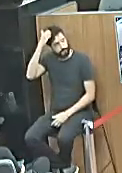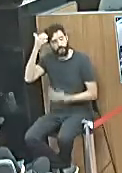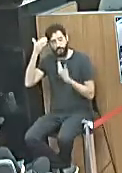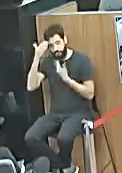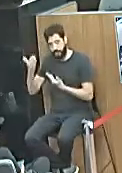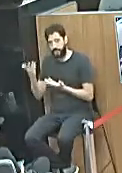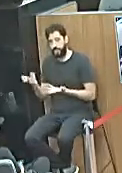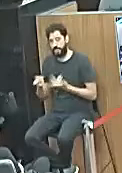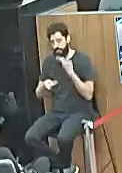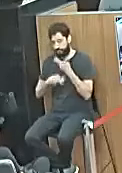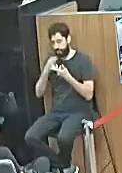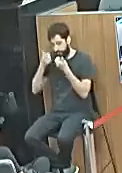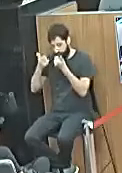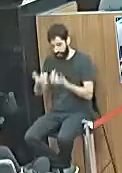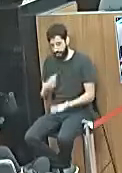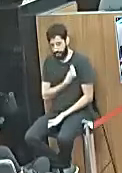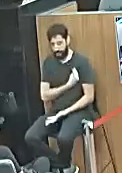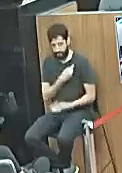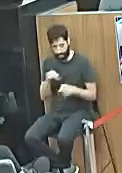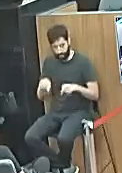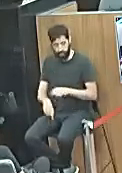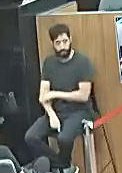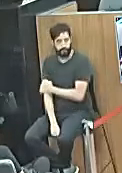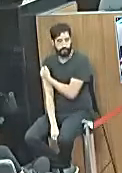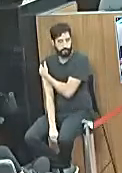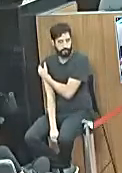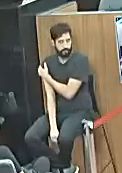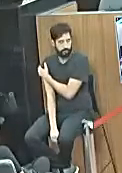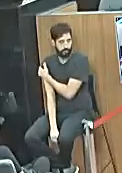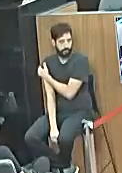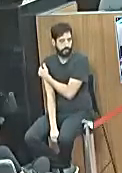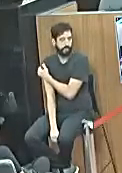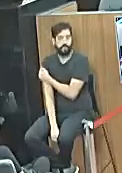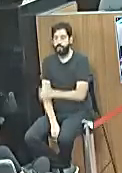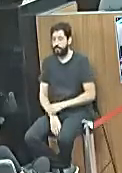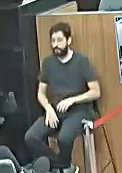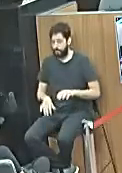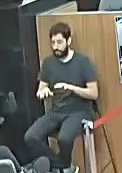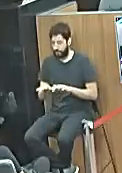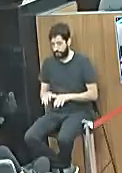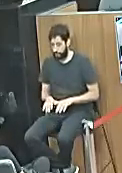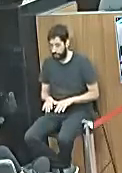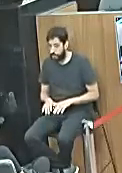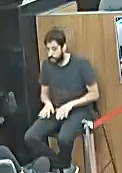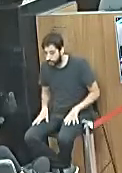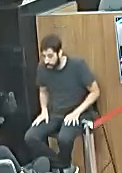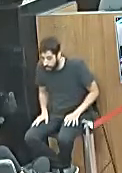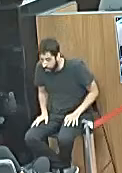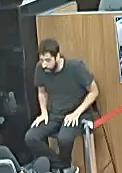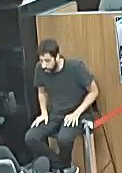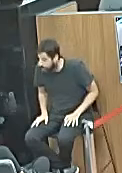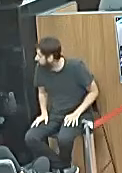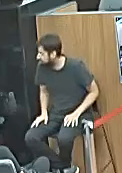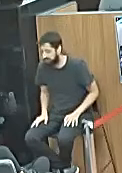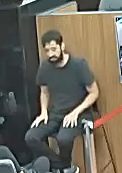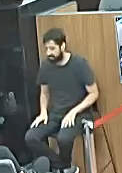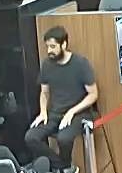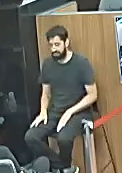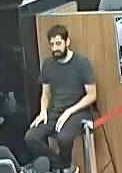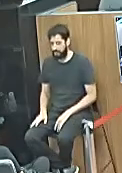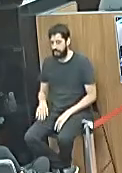sem participação aqui inclusive o relatório lido hoje no dia da cultura nacional